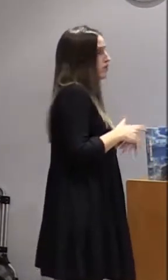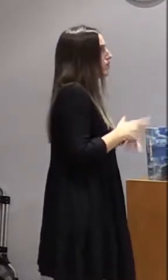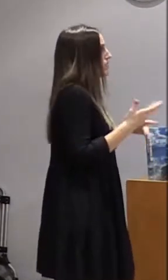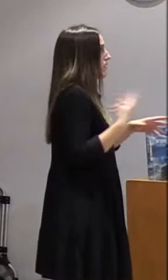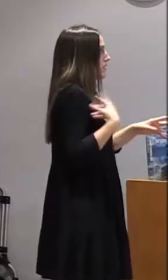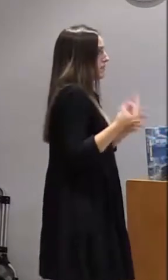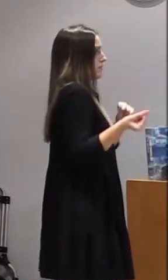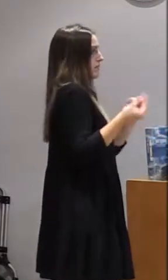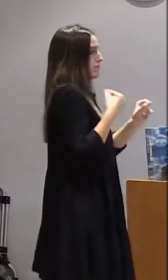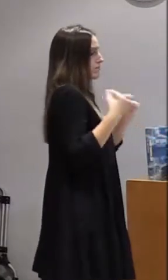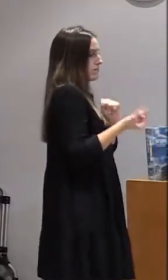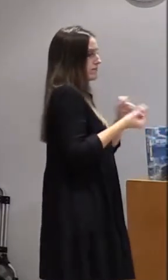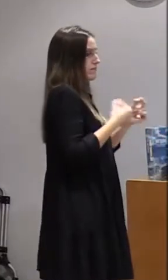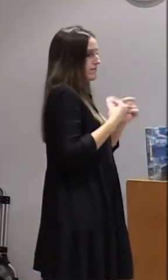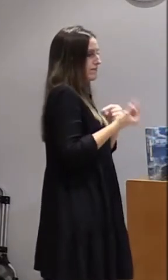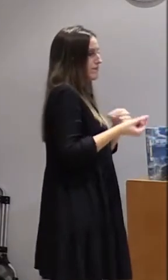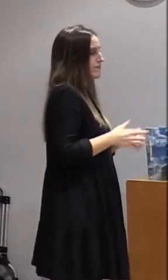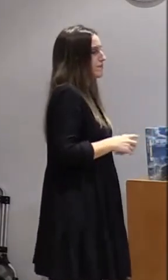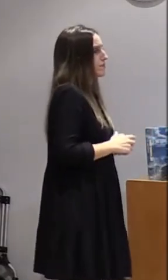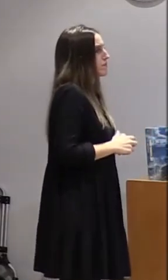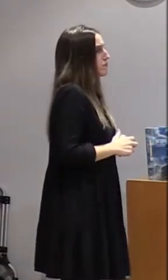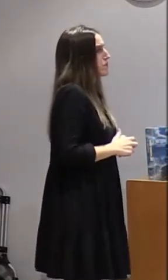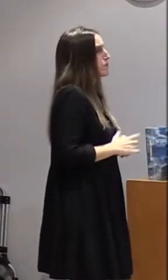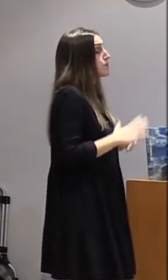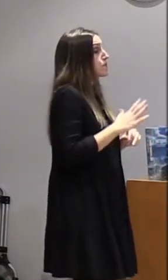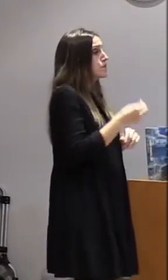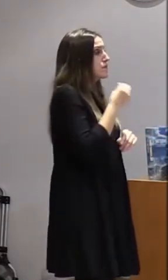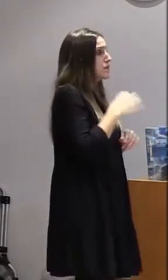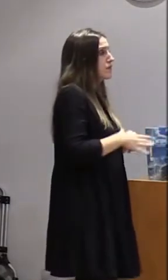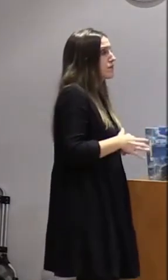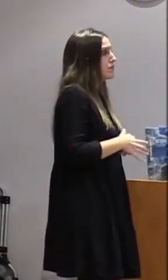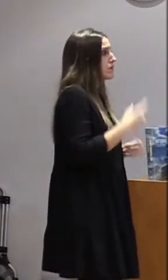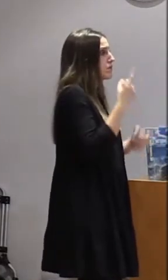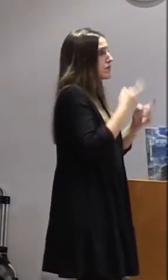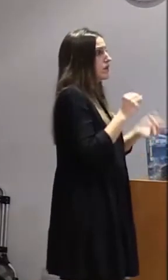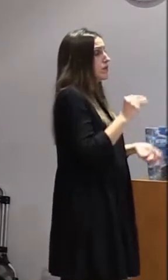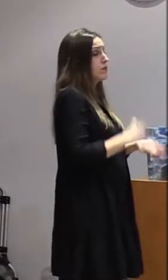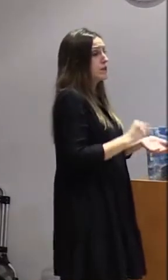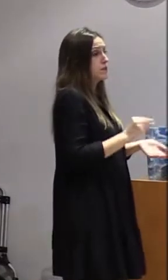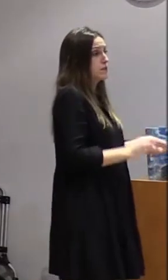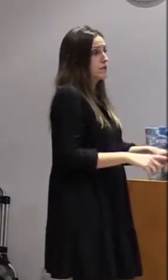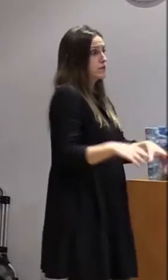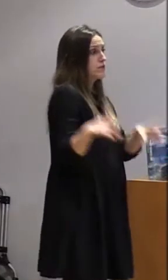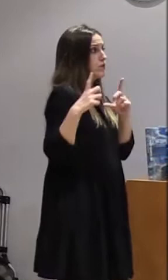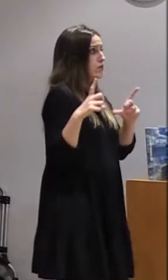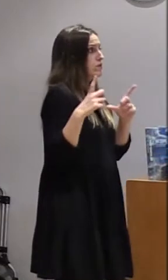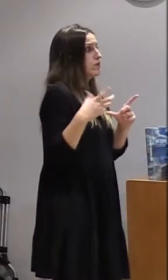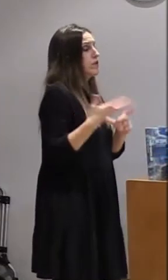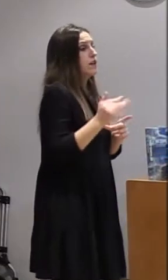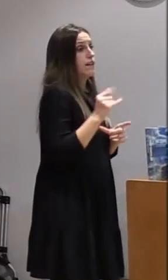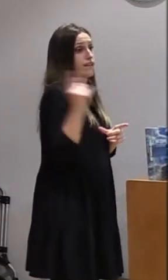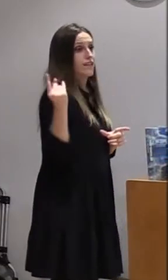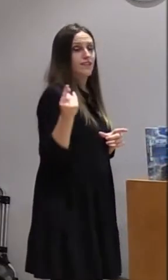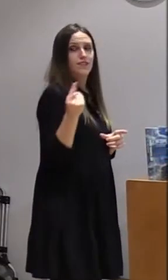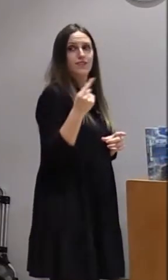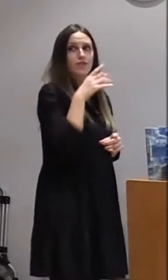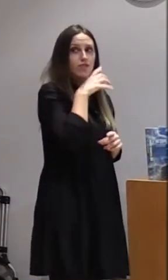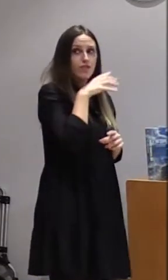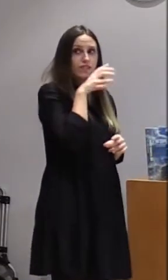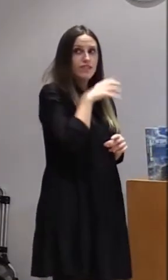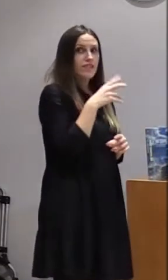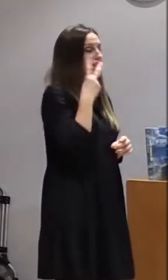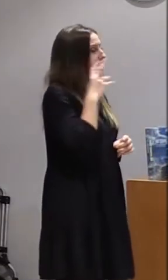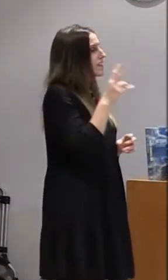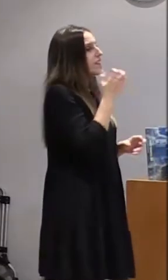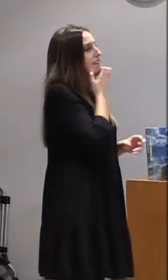haber alguna discusión de a qué parece esa nube. Bien, pues a veces en los cuadros también hay pareidolias curiosas. Y les voy a enseñar un par de